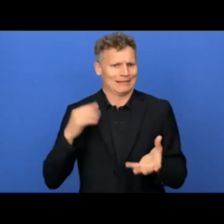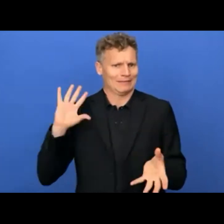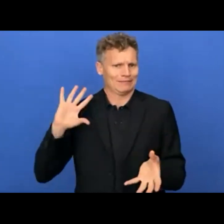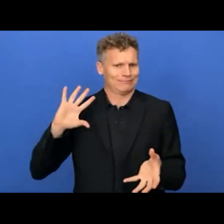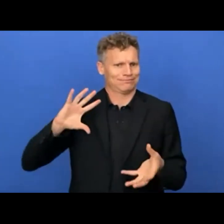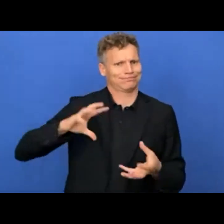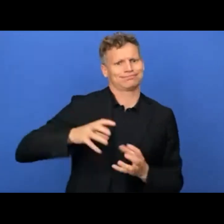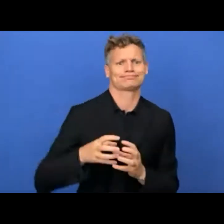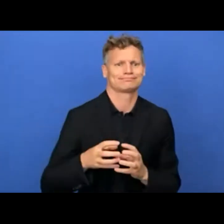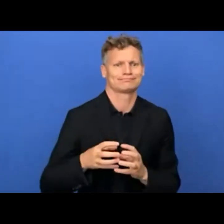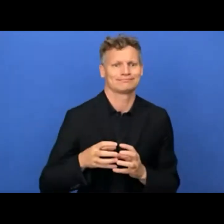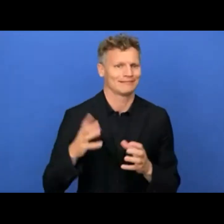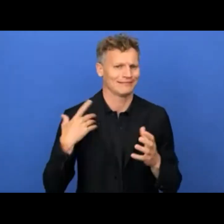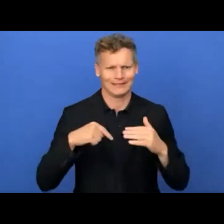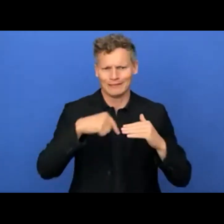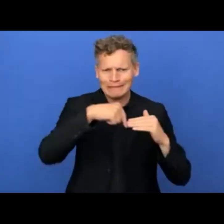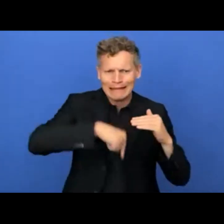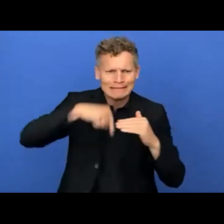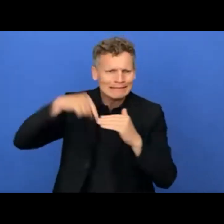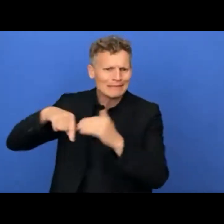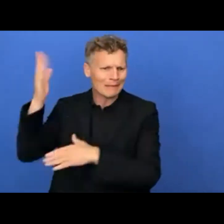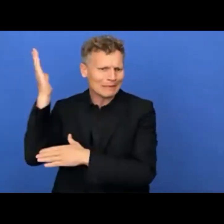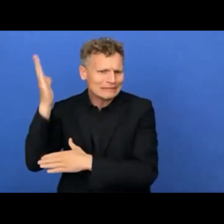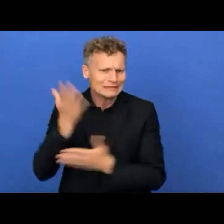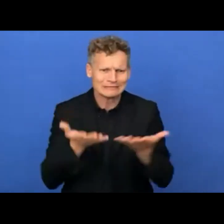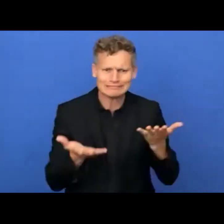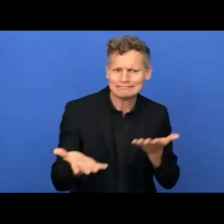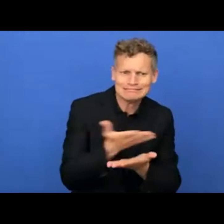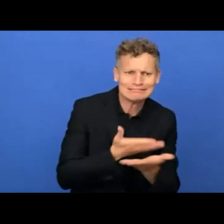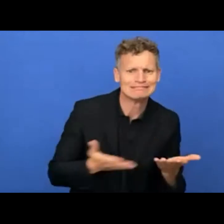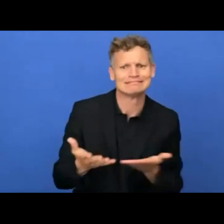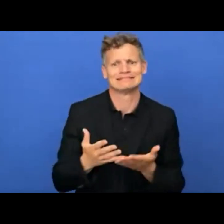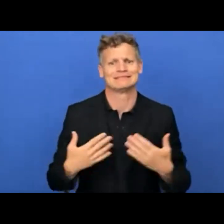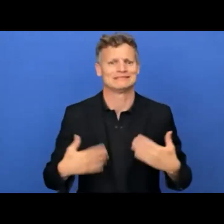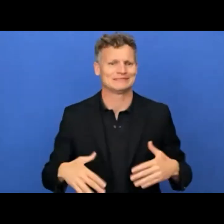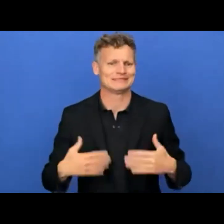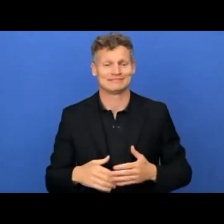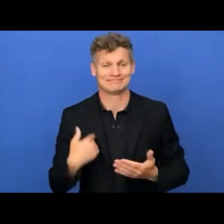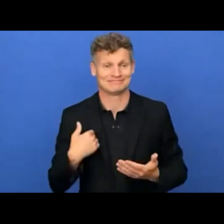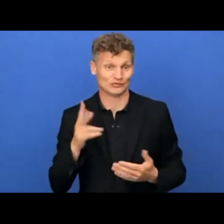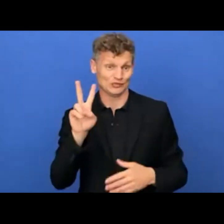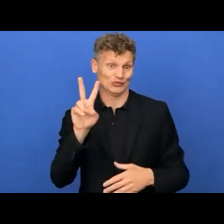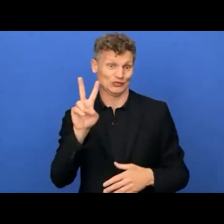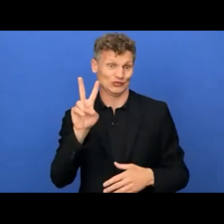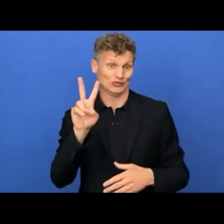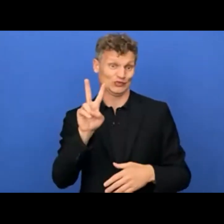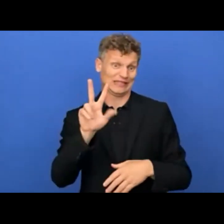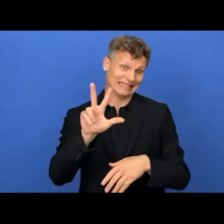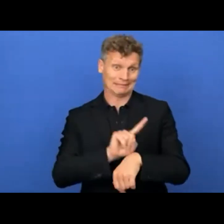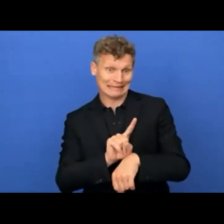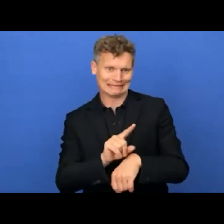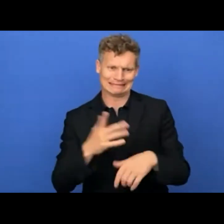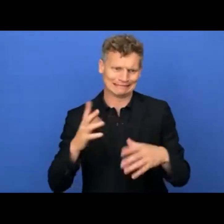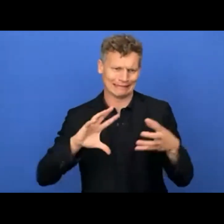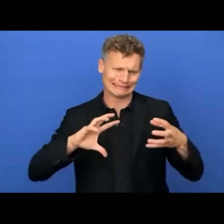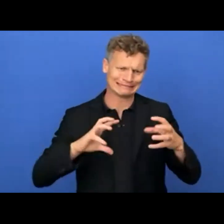Comment résumer une heure et demie de débat, d'échanges si riches et de présentation? Et je